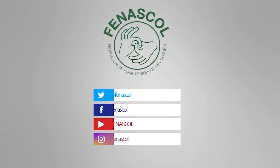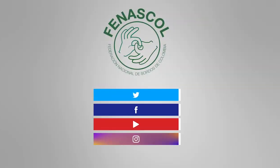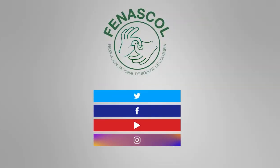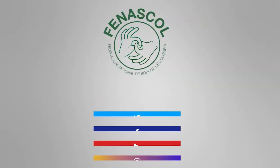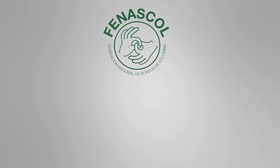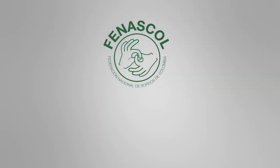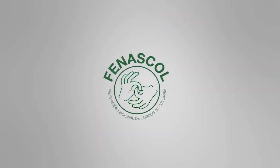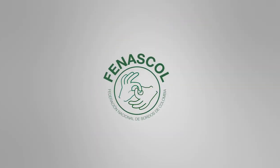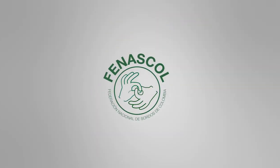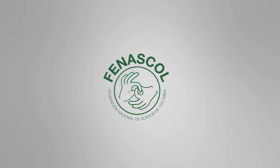¡Gracias! ¡Gracias!